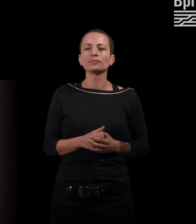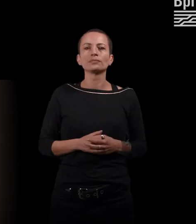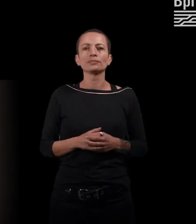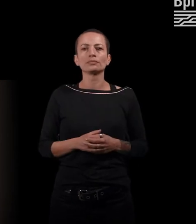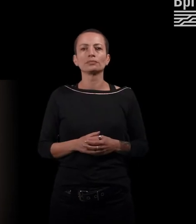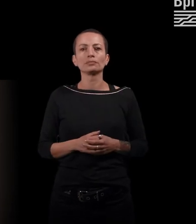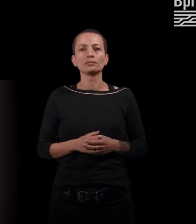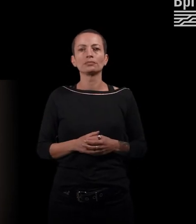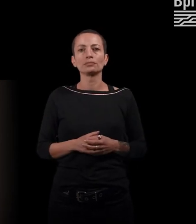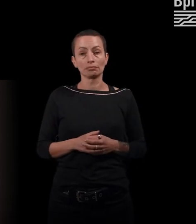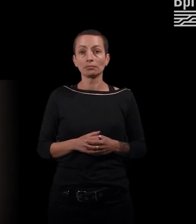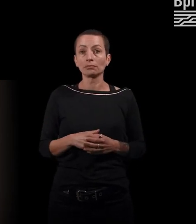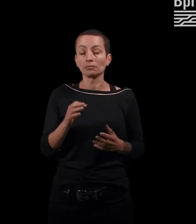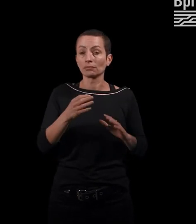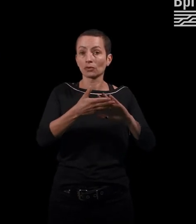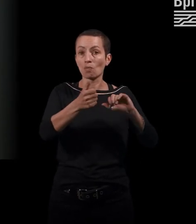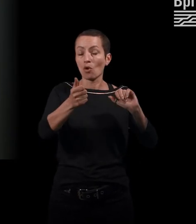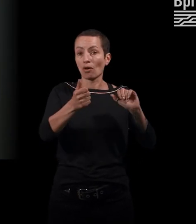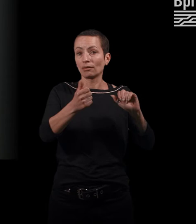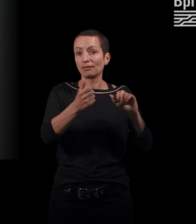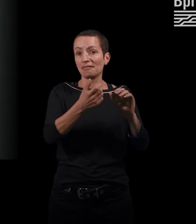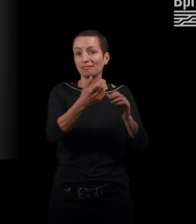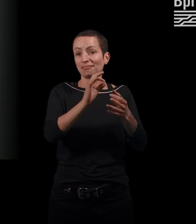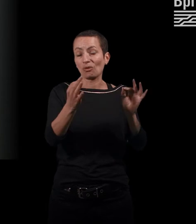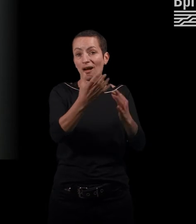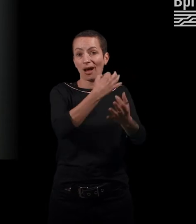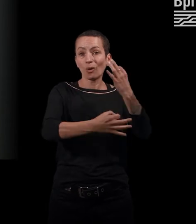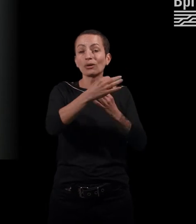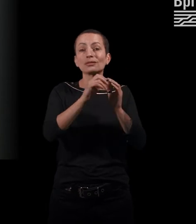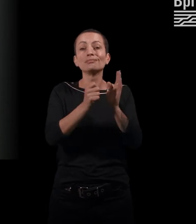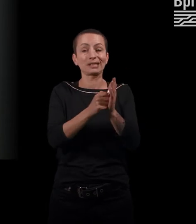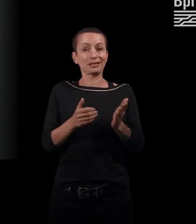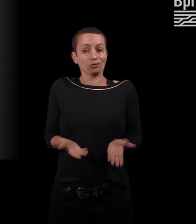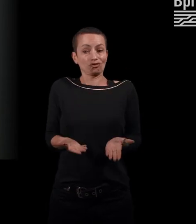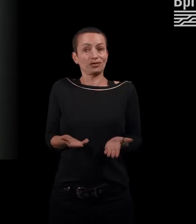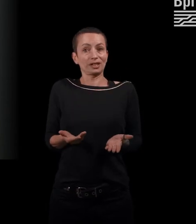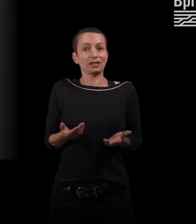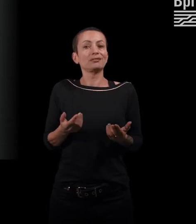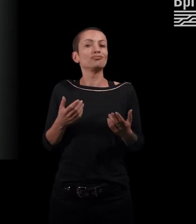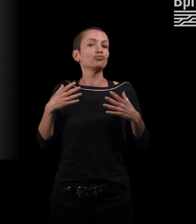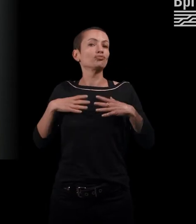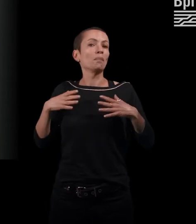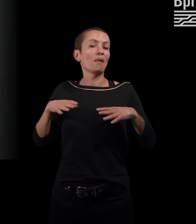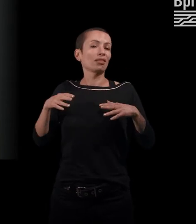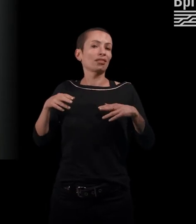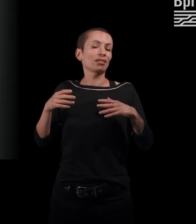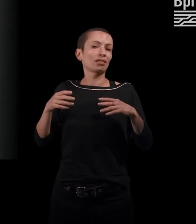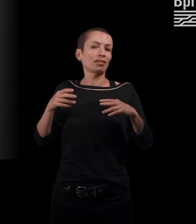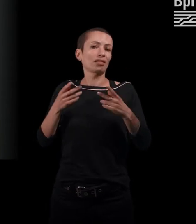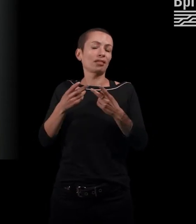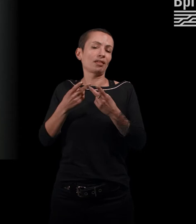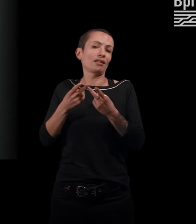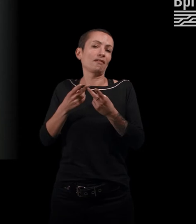incroyable. Oui, les murs ont beaucoup parlé. Et d'ailleurs, quand on retourne encore aujourd'hui se promener dans le